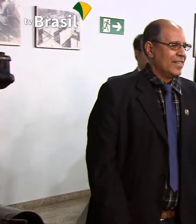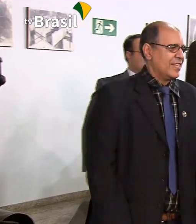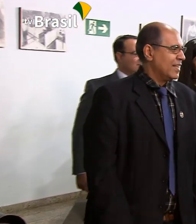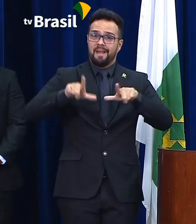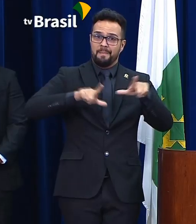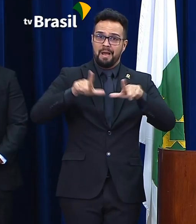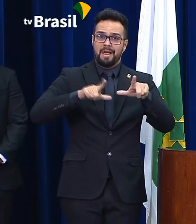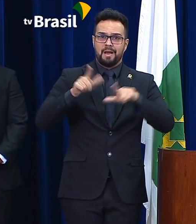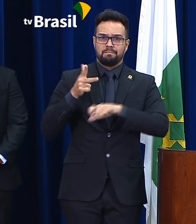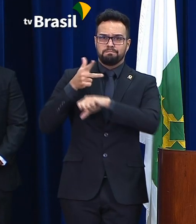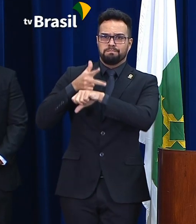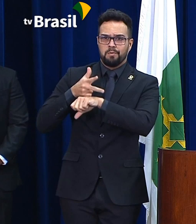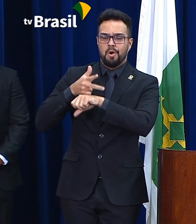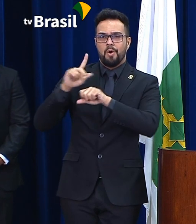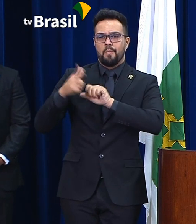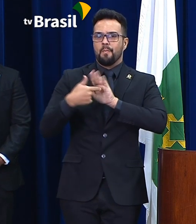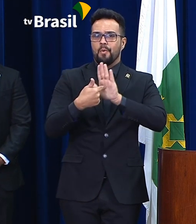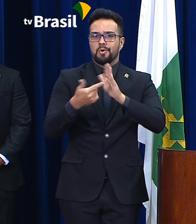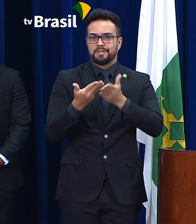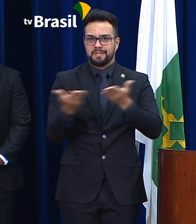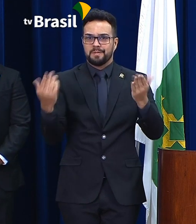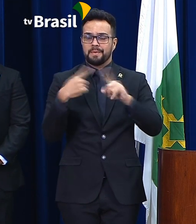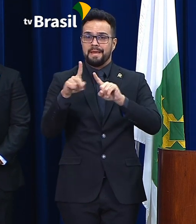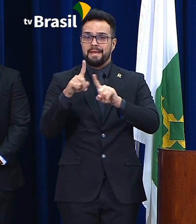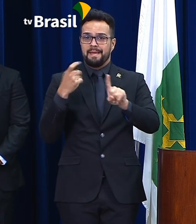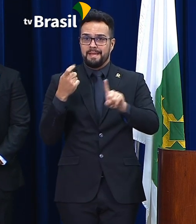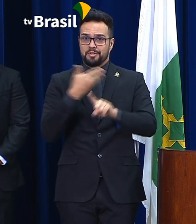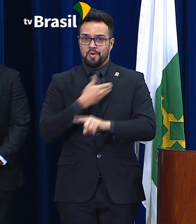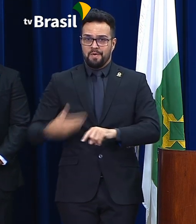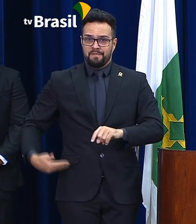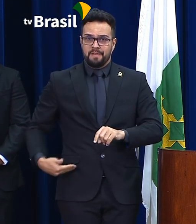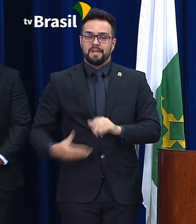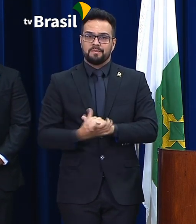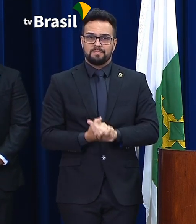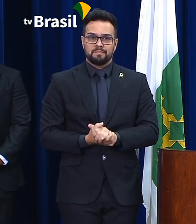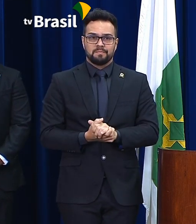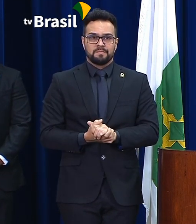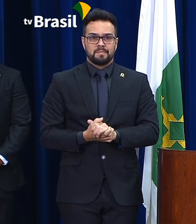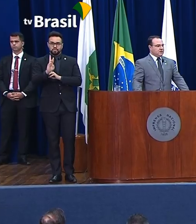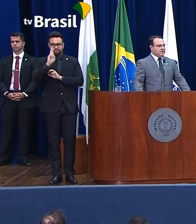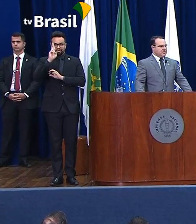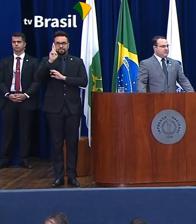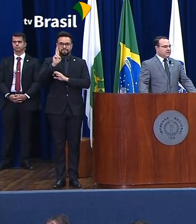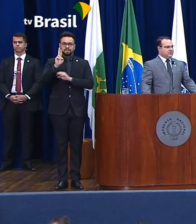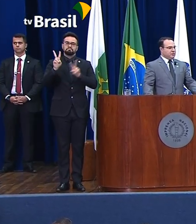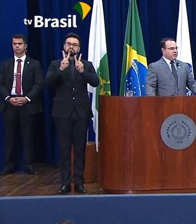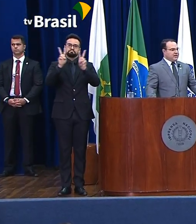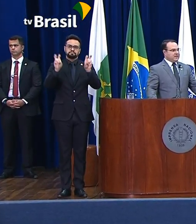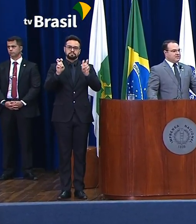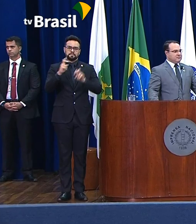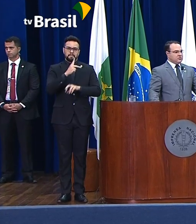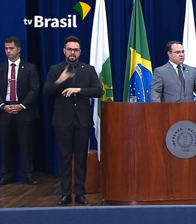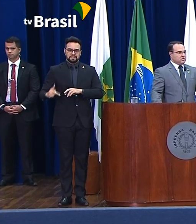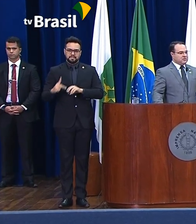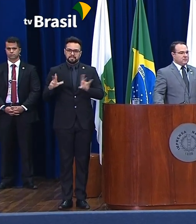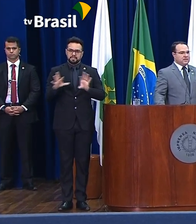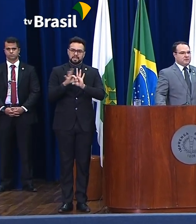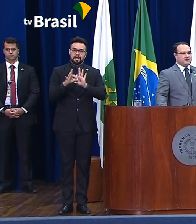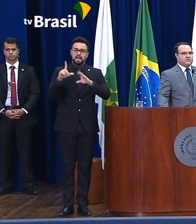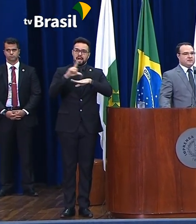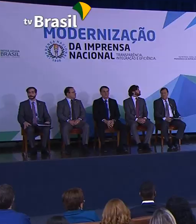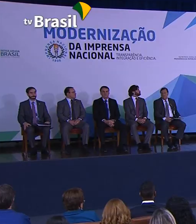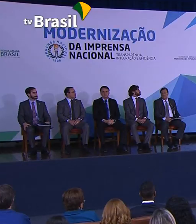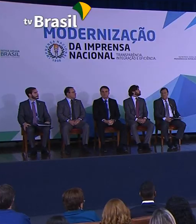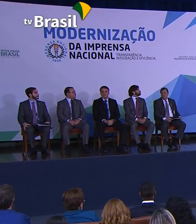governo federal. Uma das iniciativas é o desenvolvimento de um aplicativo para facilitar a pesquisa no Diário